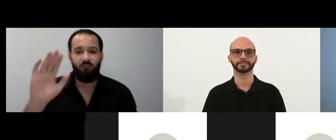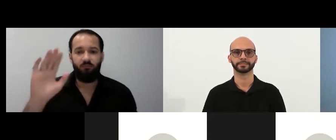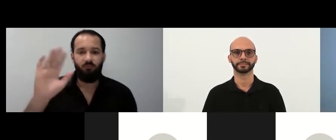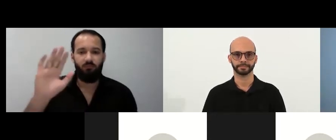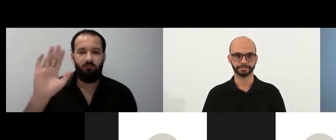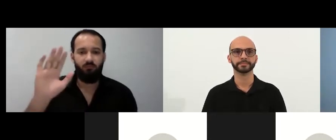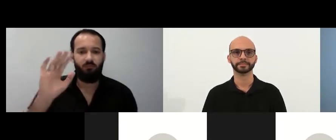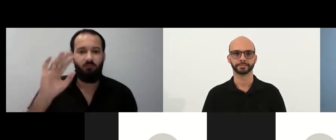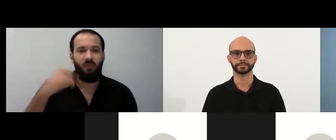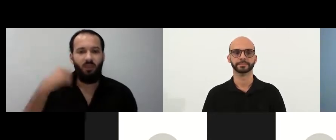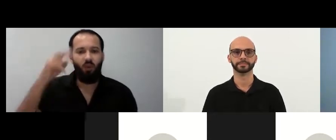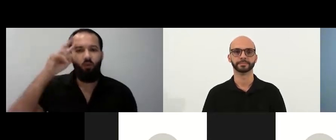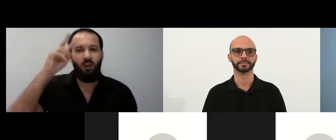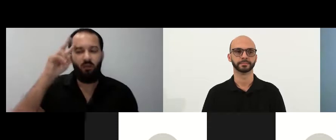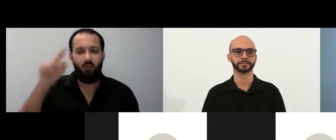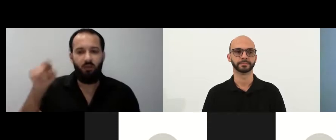tempo realmente muito difícil.